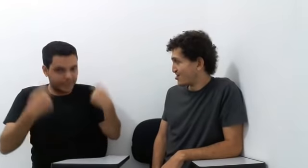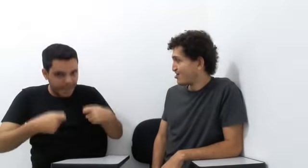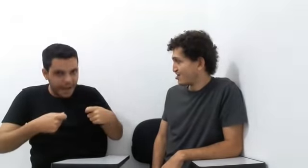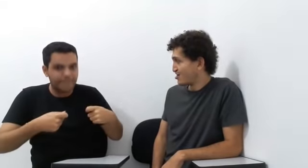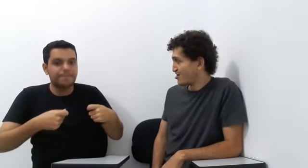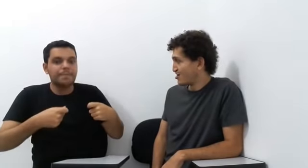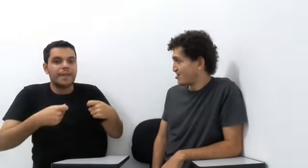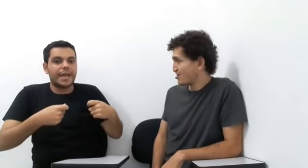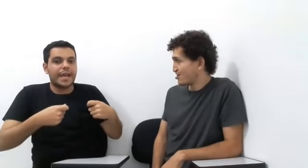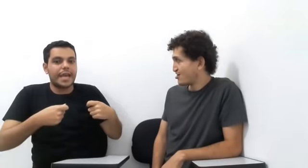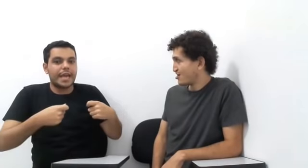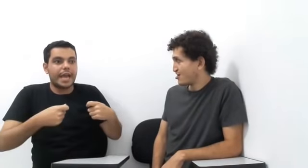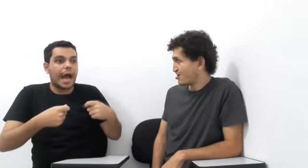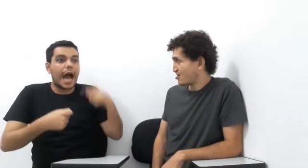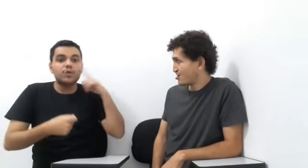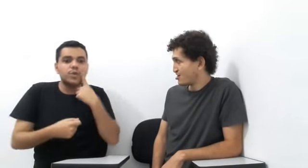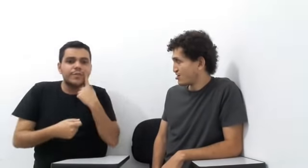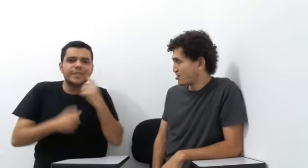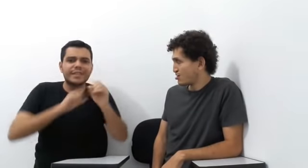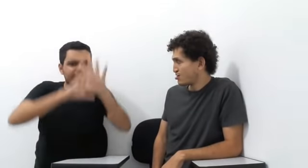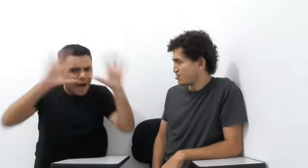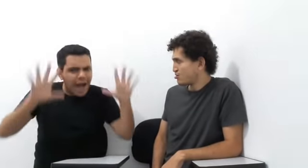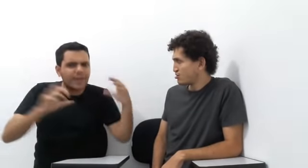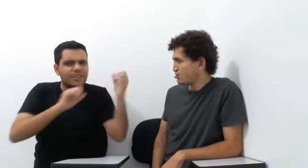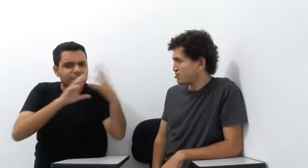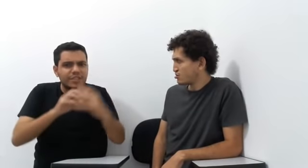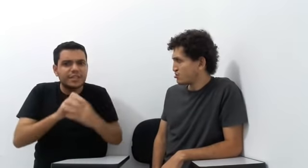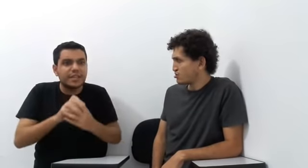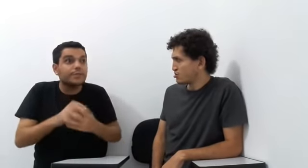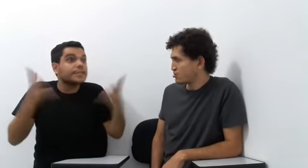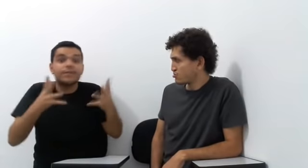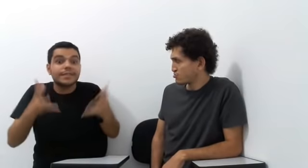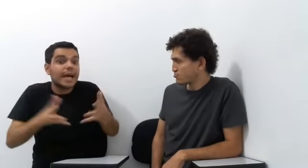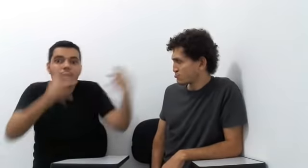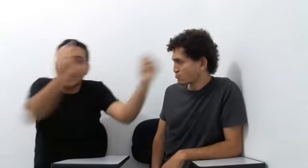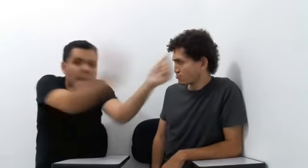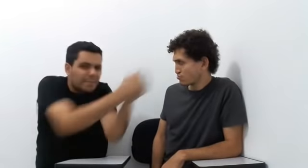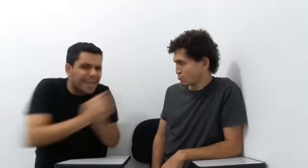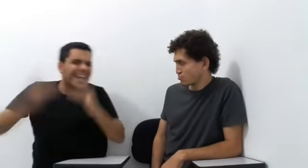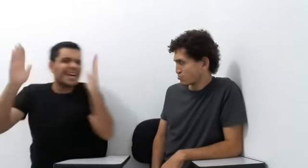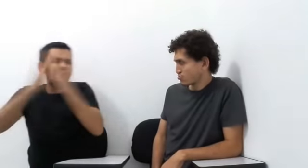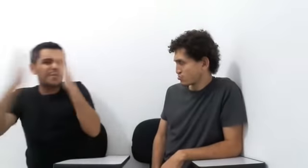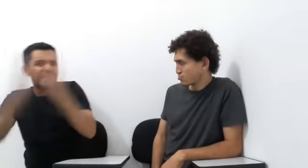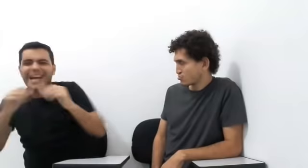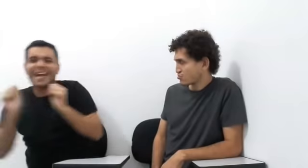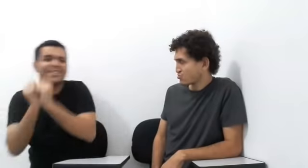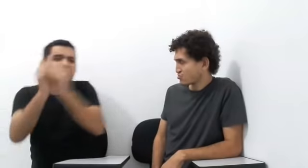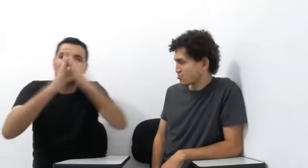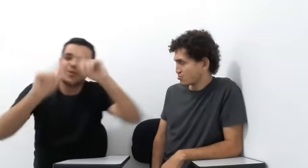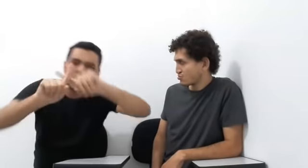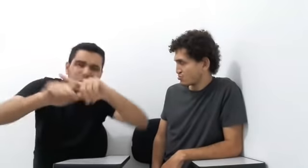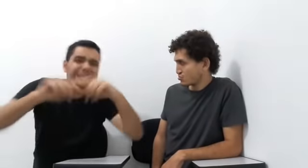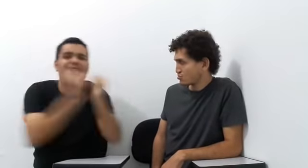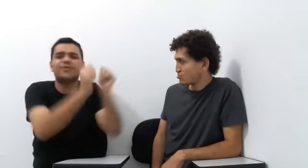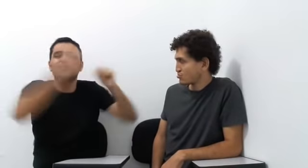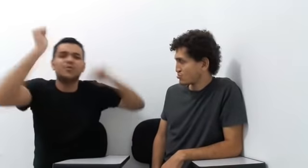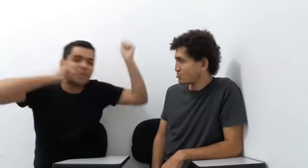ensinar? Aí o surdo falou assim, claro, a gente ensina. Eu falei assim, então vai ser agora. Peguei, levei pra minha casa, a gente foi junto pra igreja, fomos junto pra